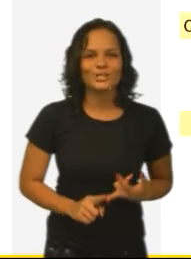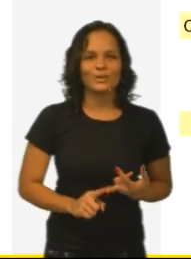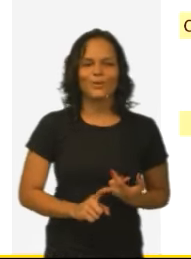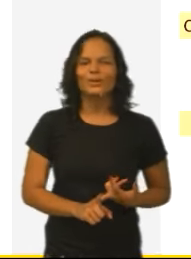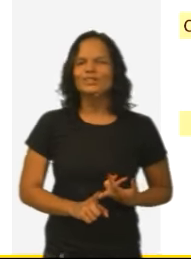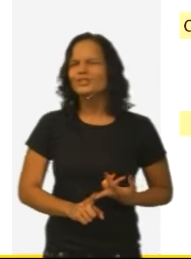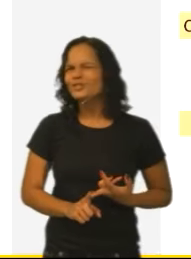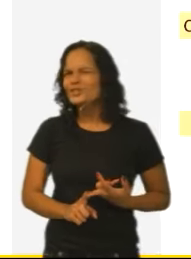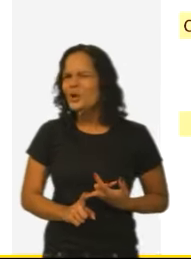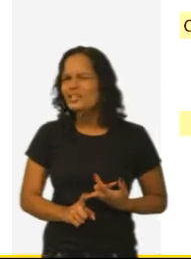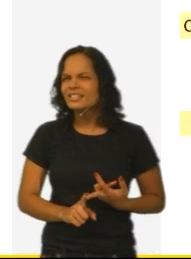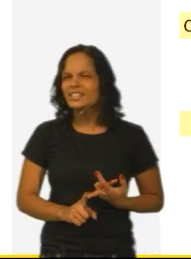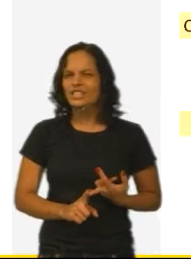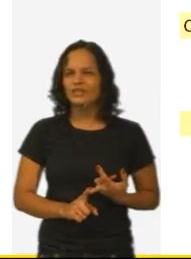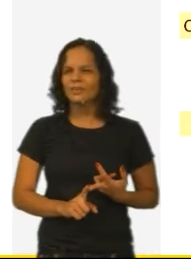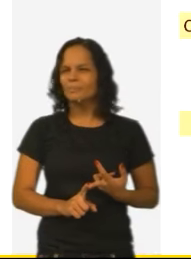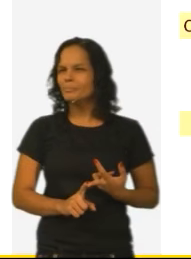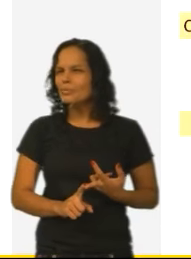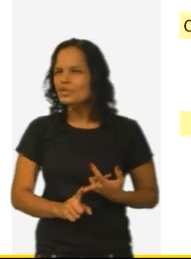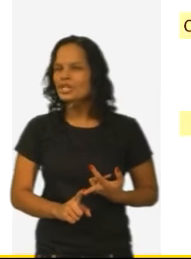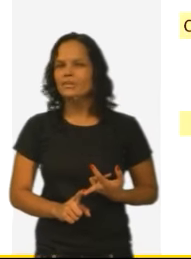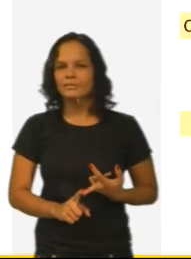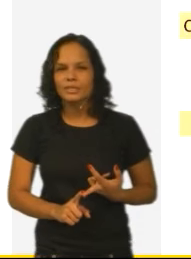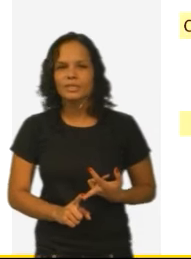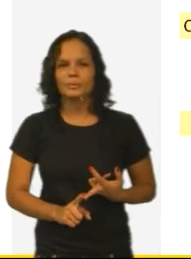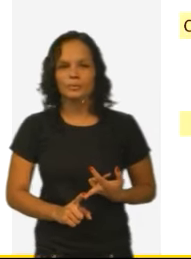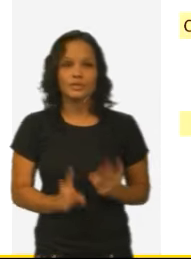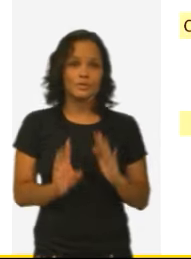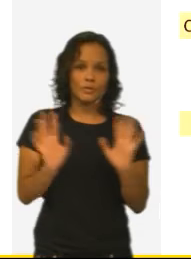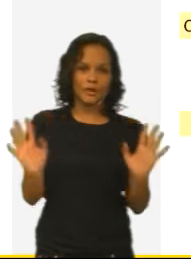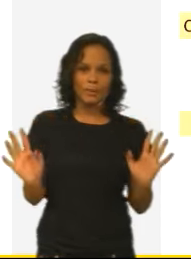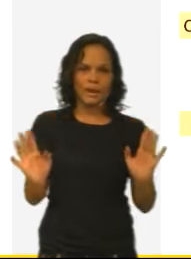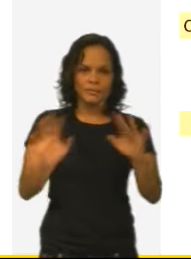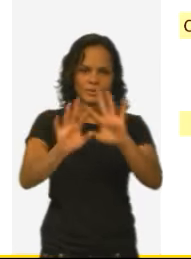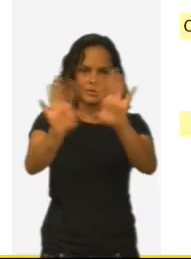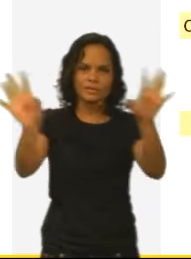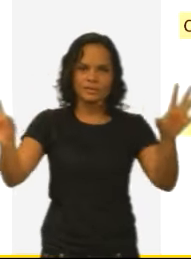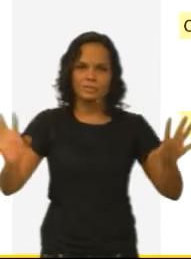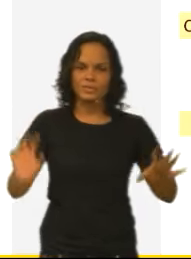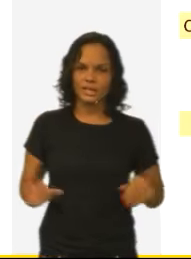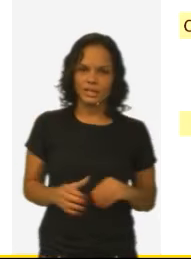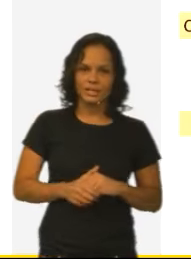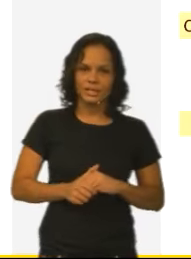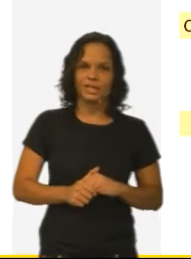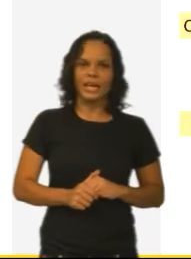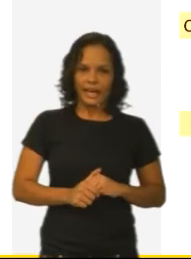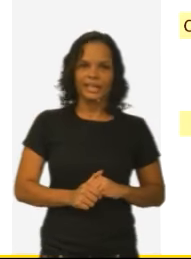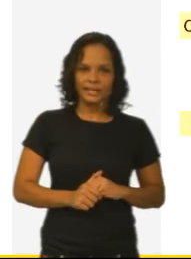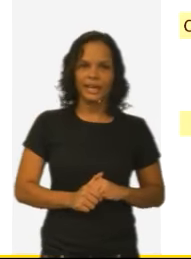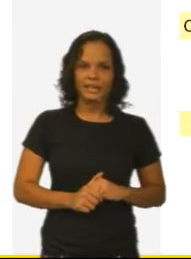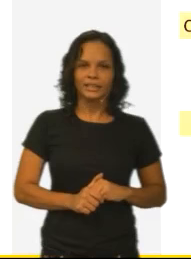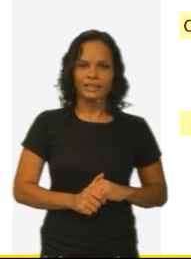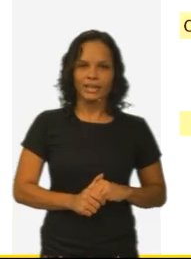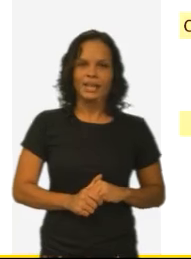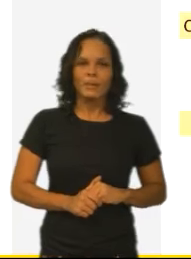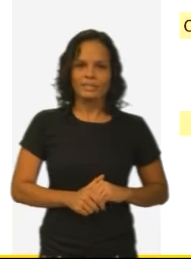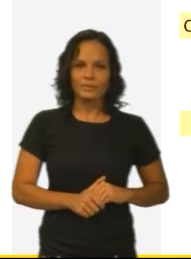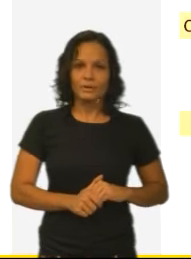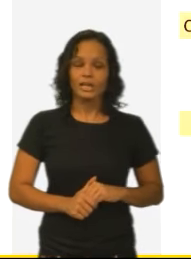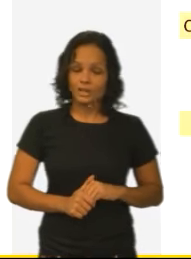pleonástico. Nossa, tem gente que fala, puxa vida, professor, não vou falar um palavrão, nós estamos aí em telinha, né? Mas a vontade que